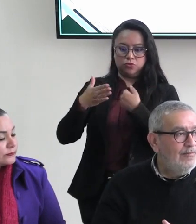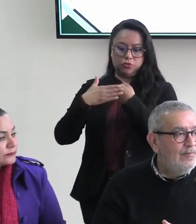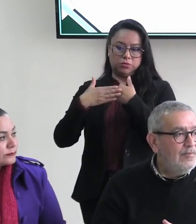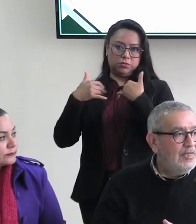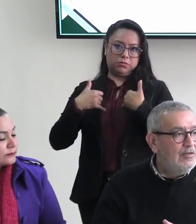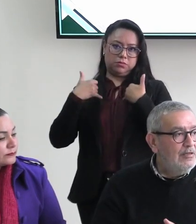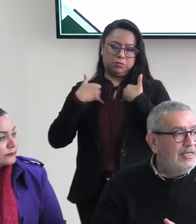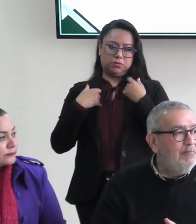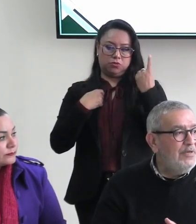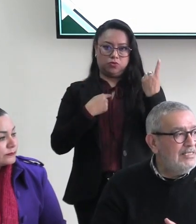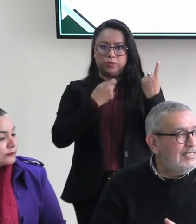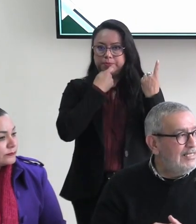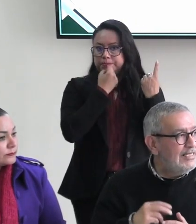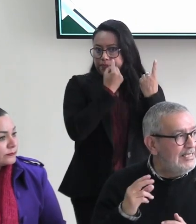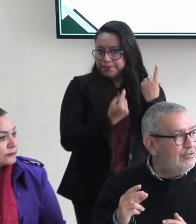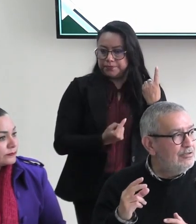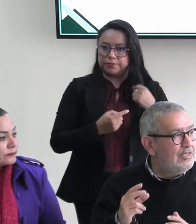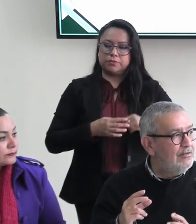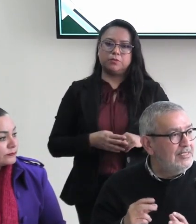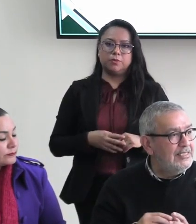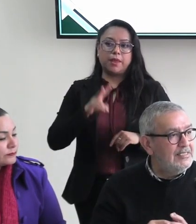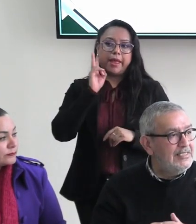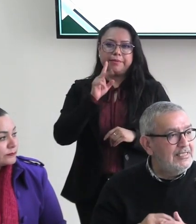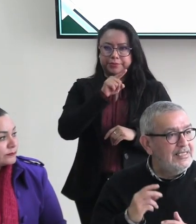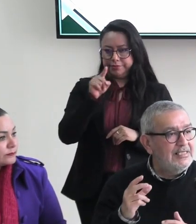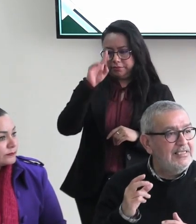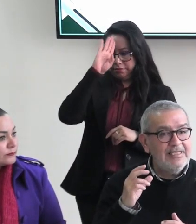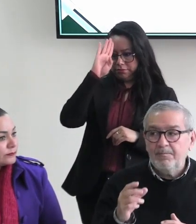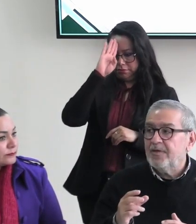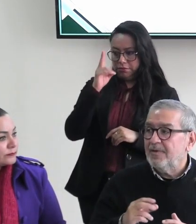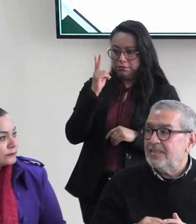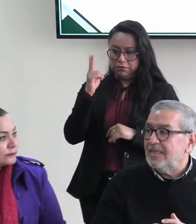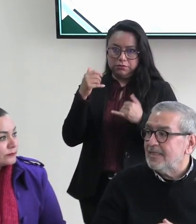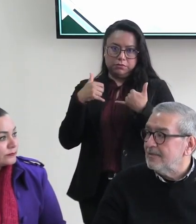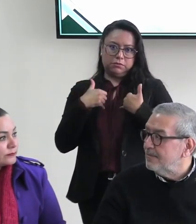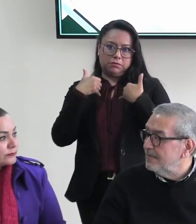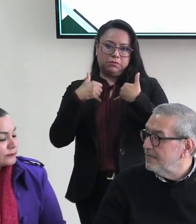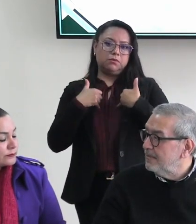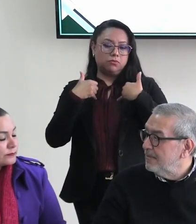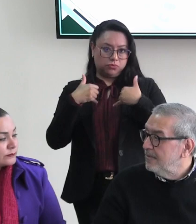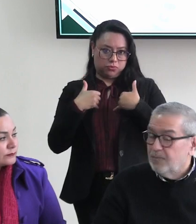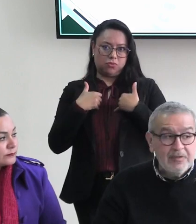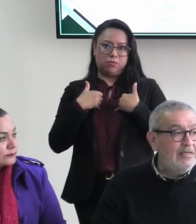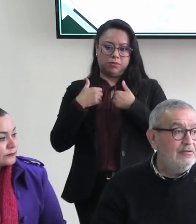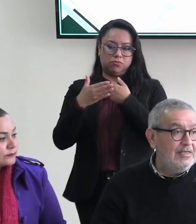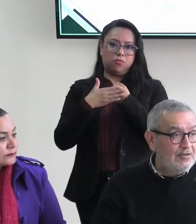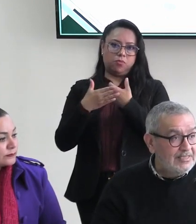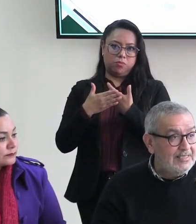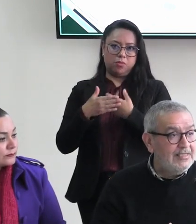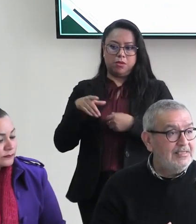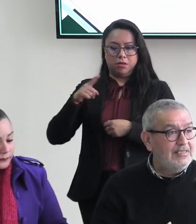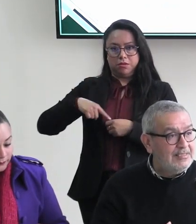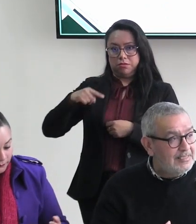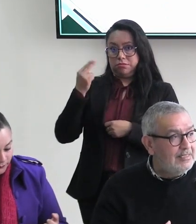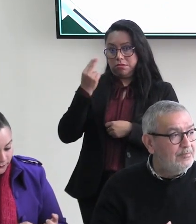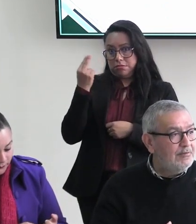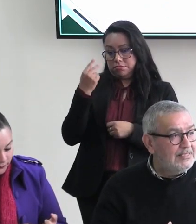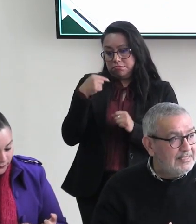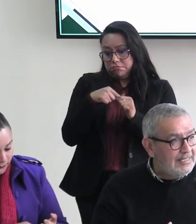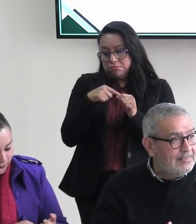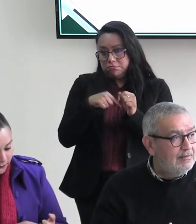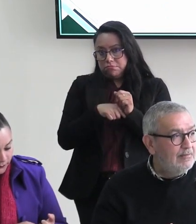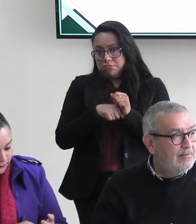pequeño, quién piensa en que esos 2 adolescentes necesitan privacidad? Porque los adolescentes